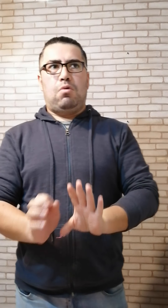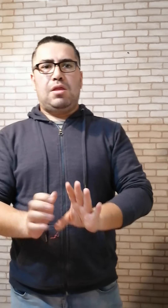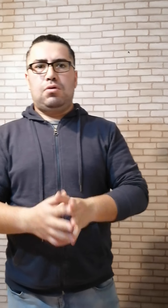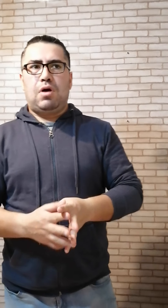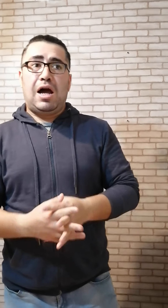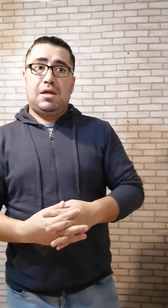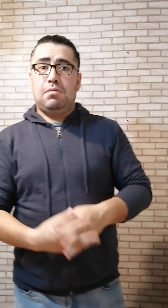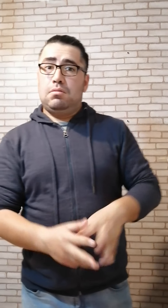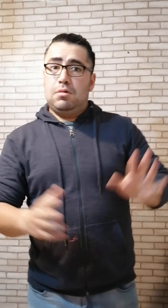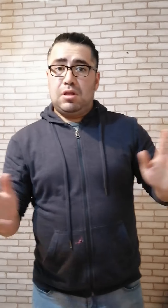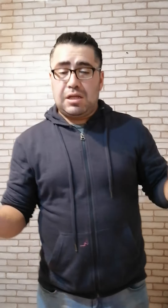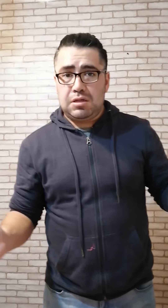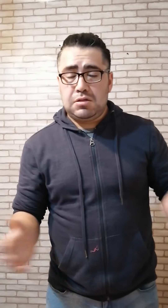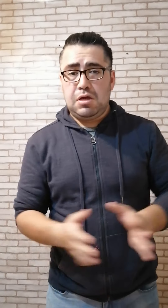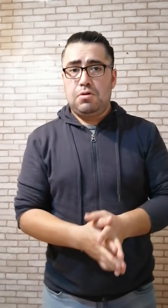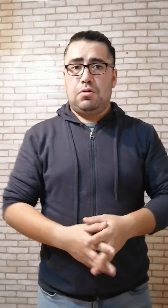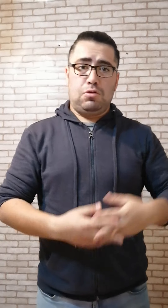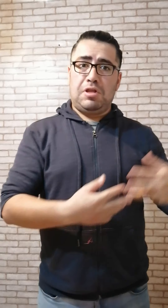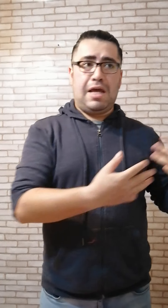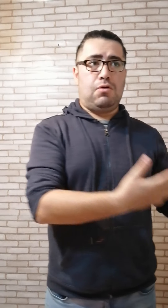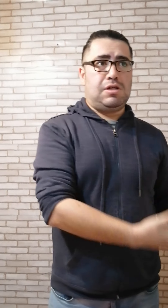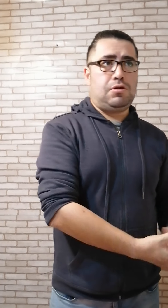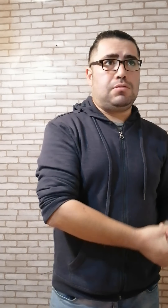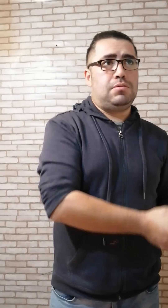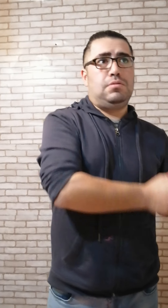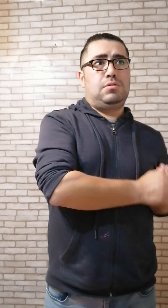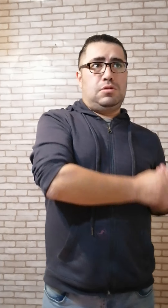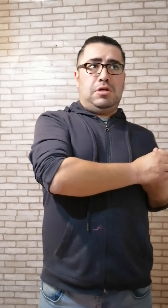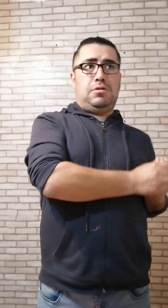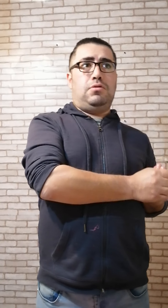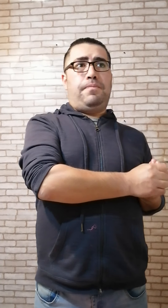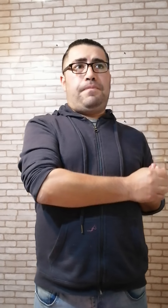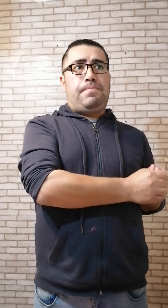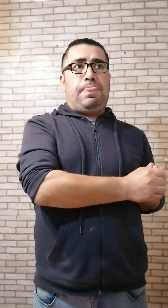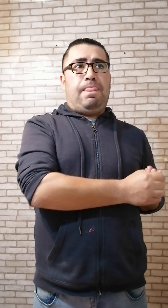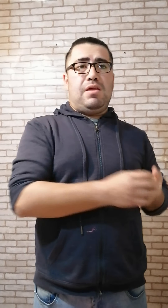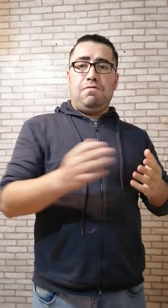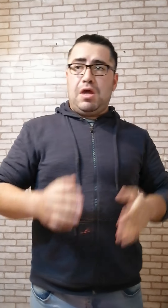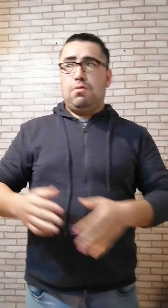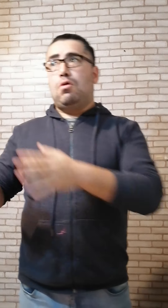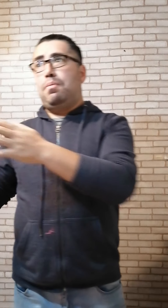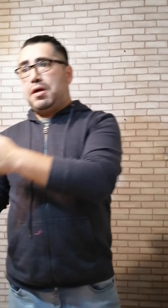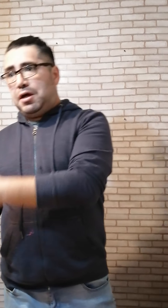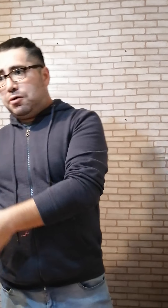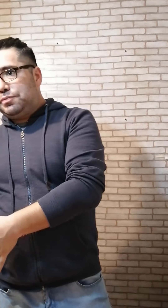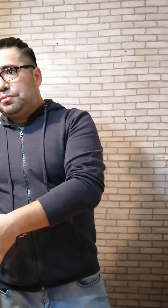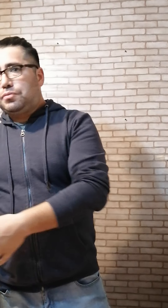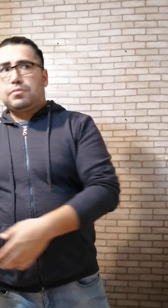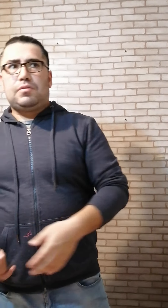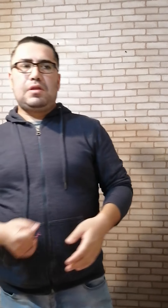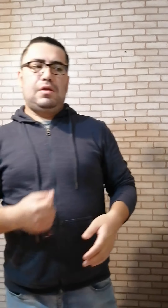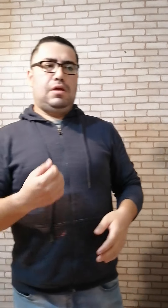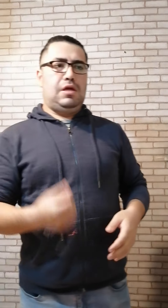cuando alguien tan sencillo no trae con acción cierto y viene un compañero y